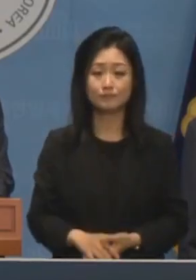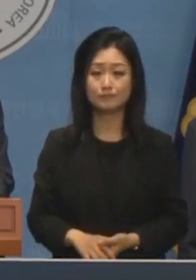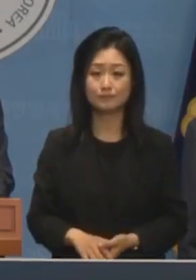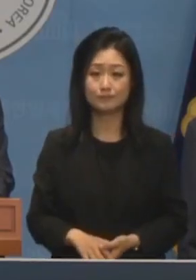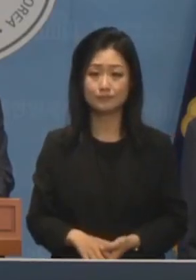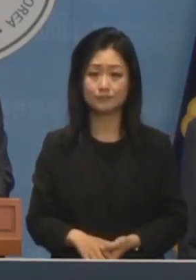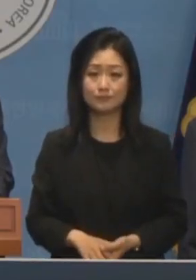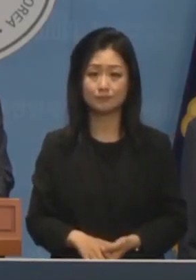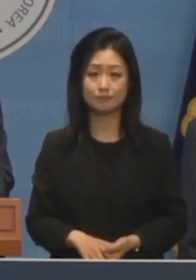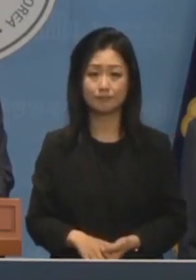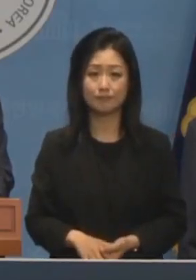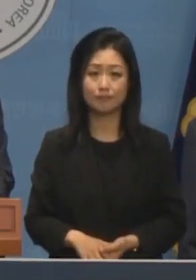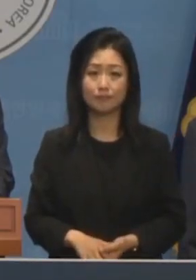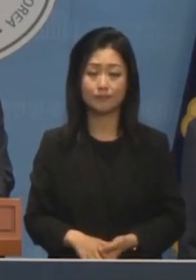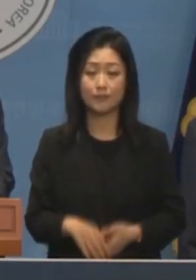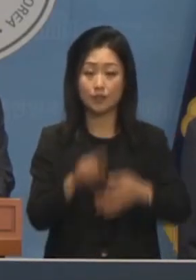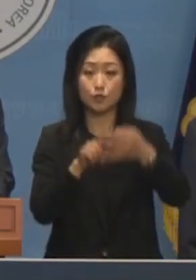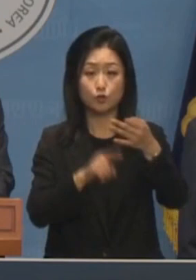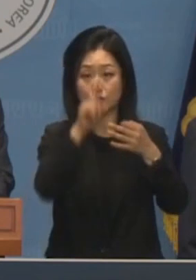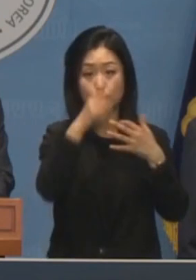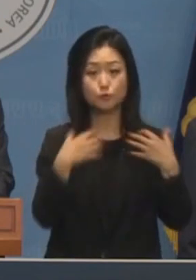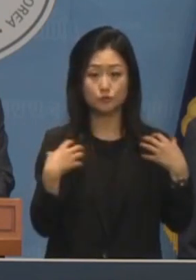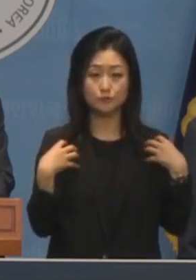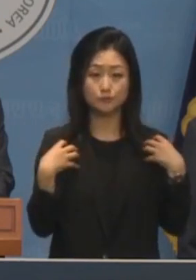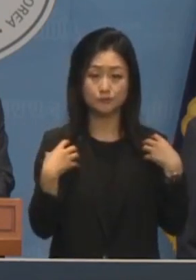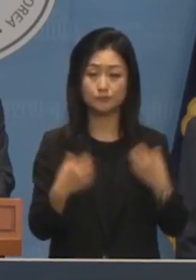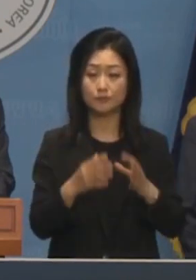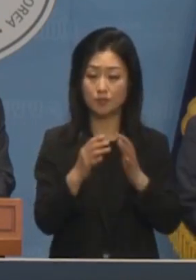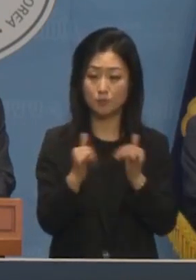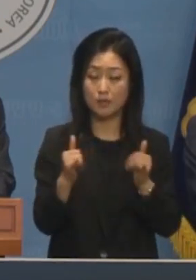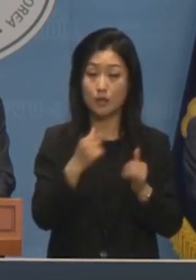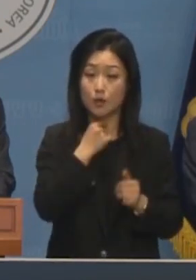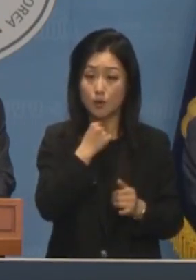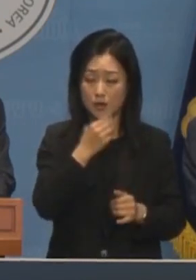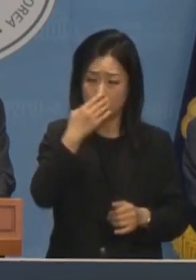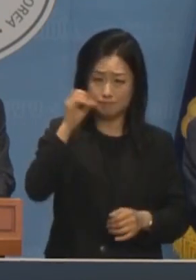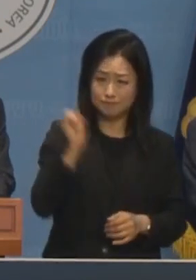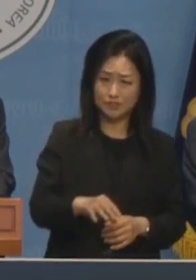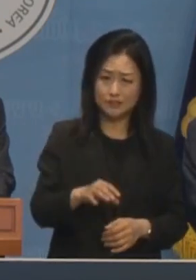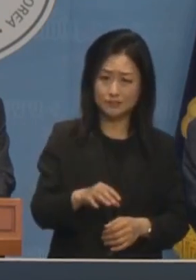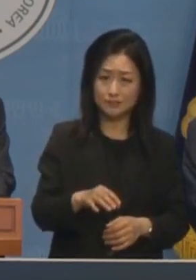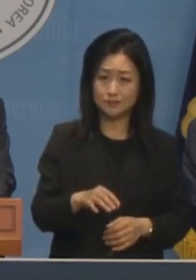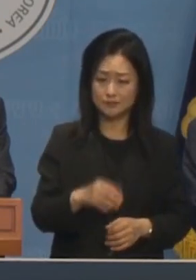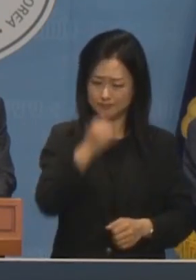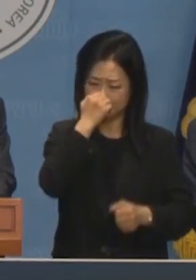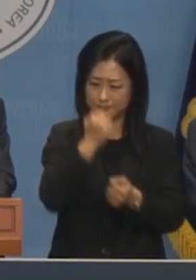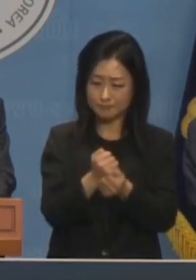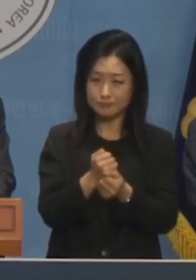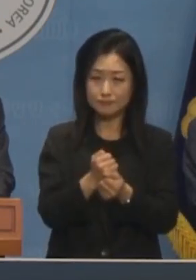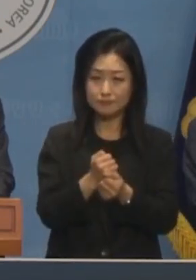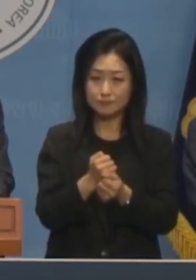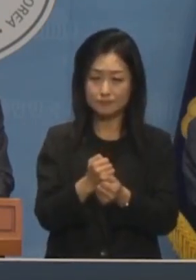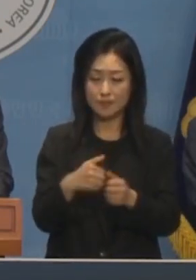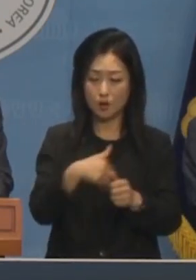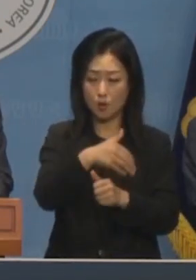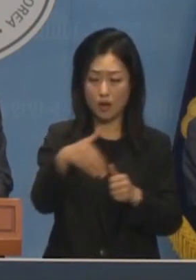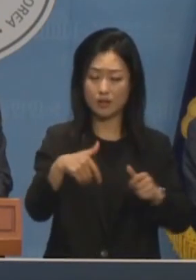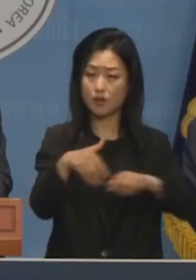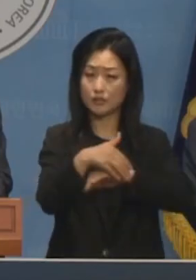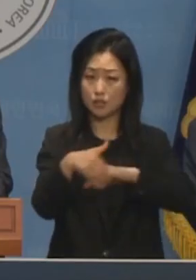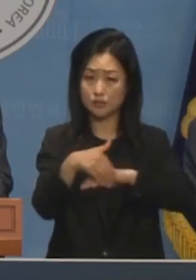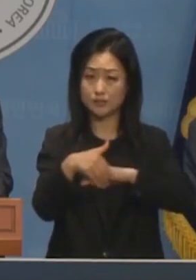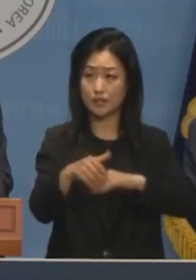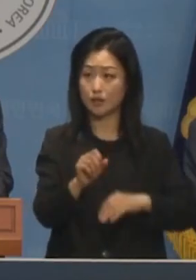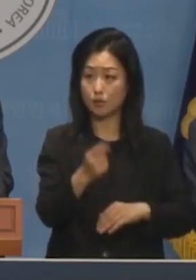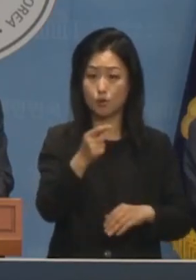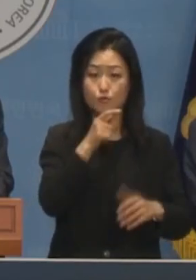없습니다. 윤석열 정부의 국민의 목소리를 무시한 채 자행되는 무차별적인 환경 정책이